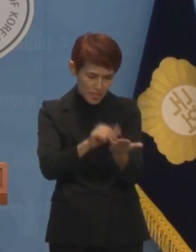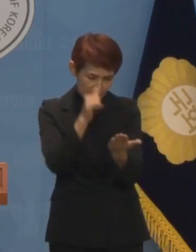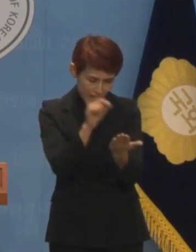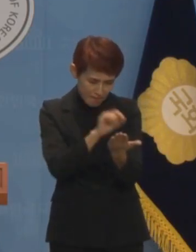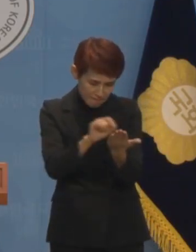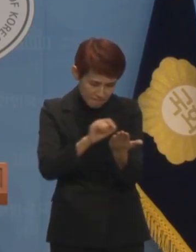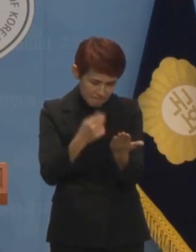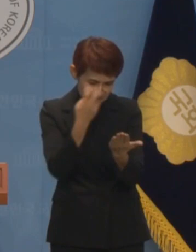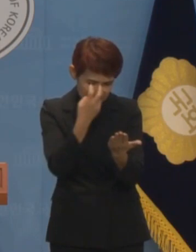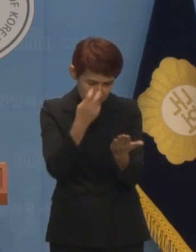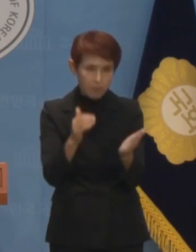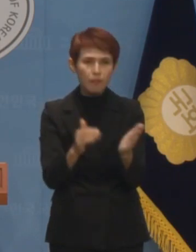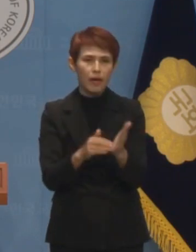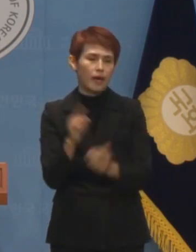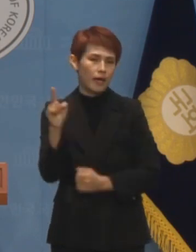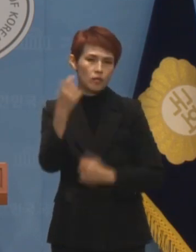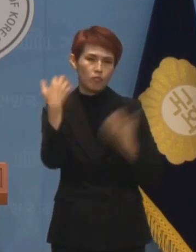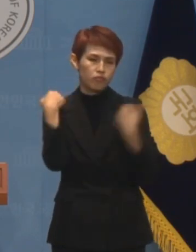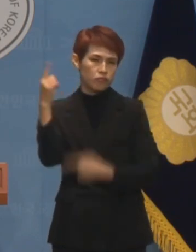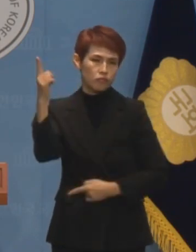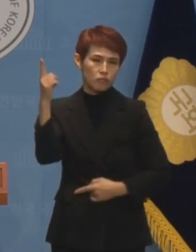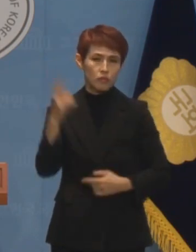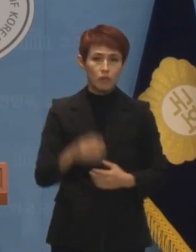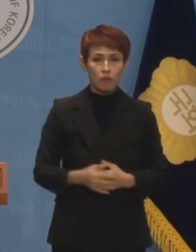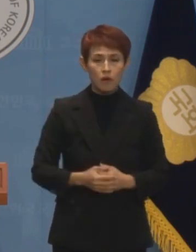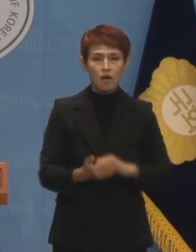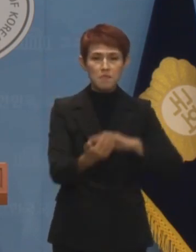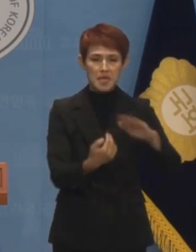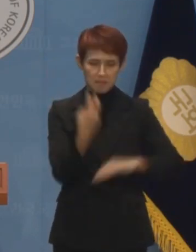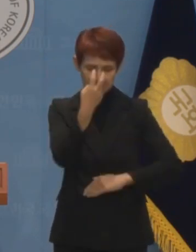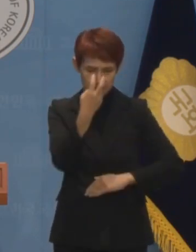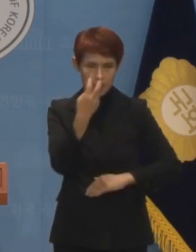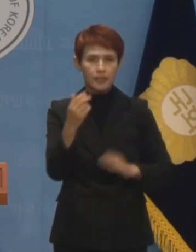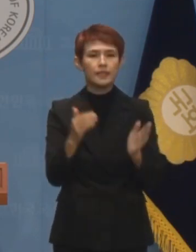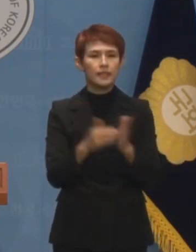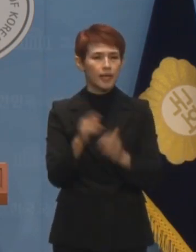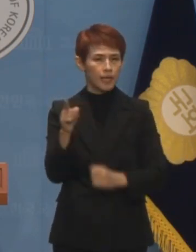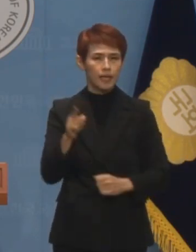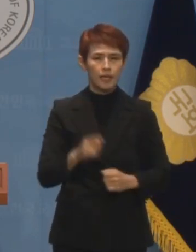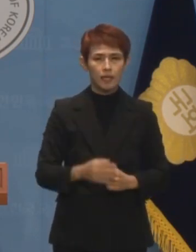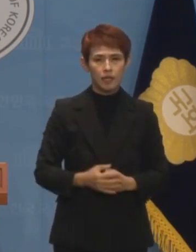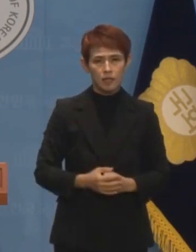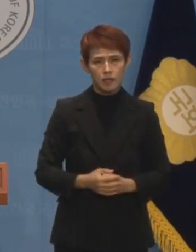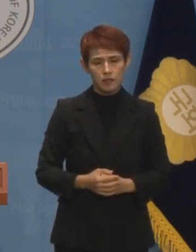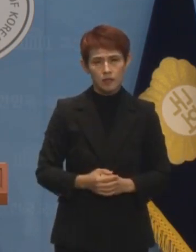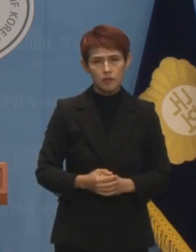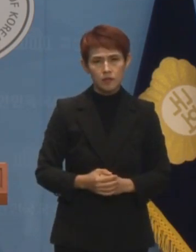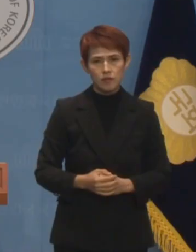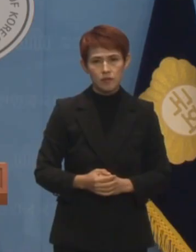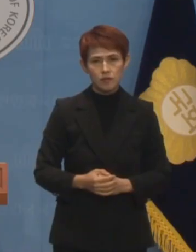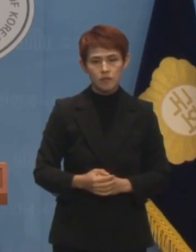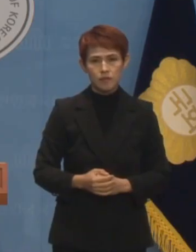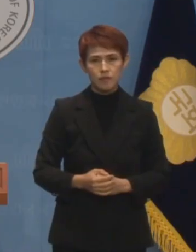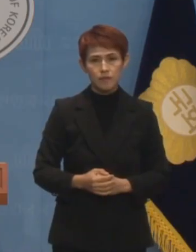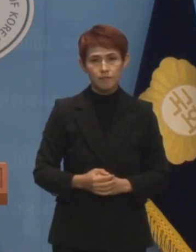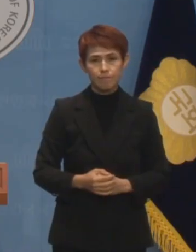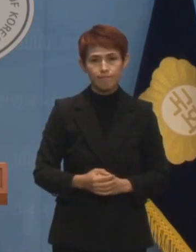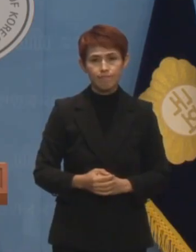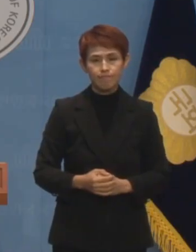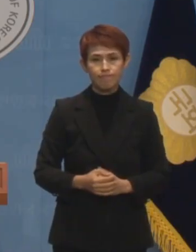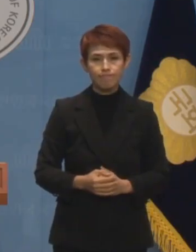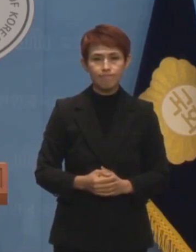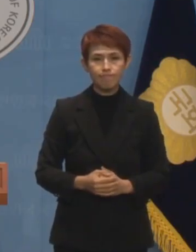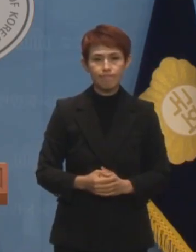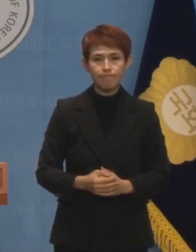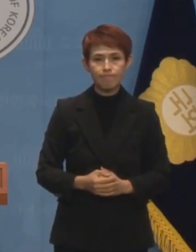내용을 검사했습니다. 사실상 사전 검열이 이루어진 것으로 보였다라고도 했습니다.